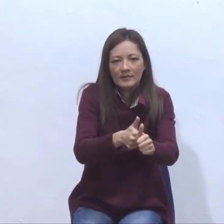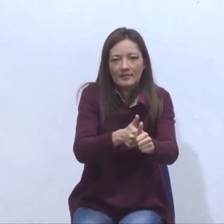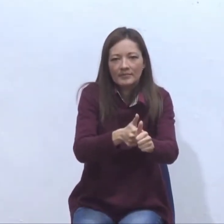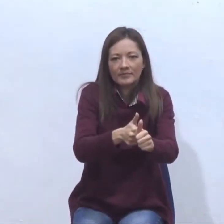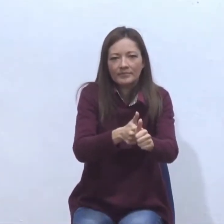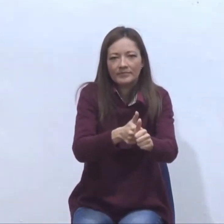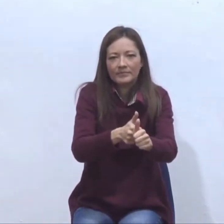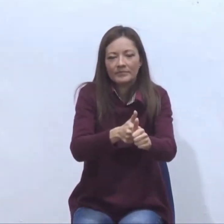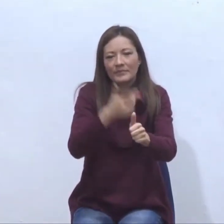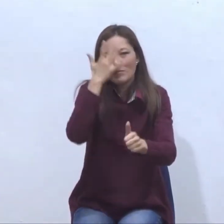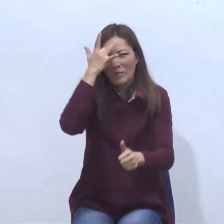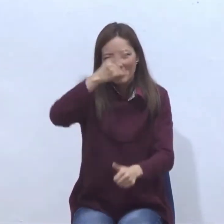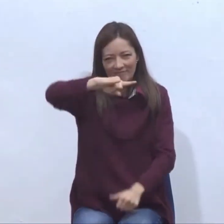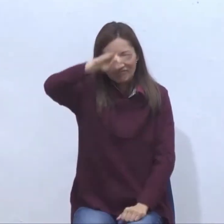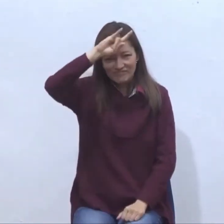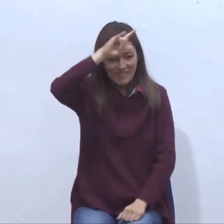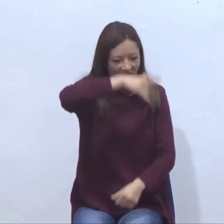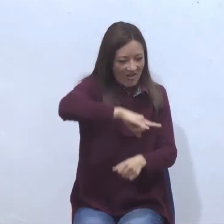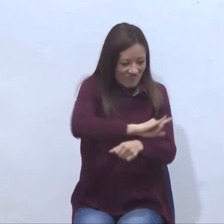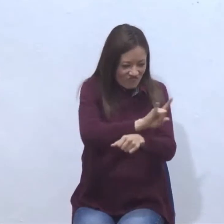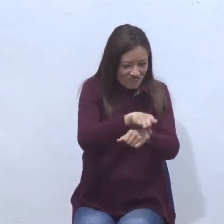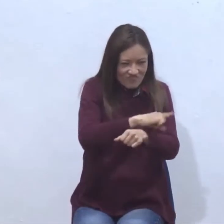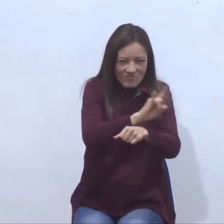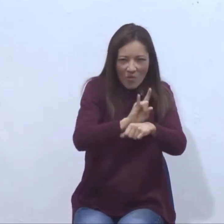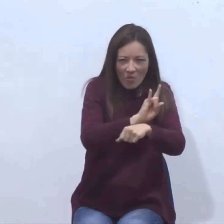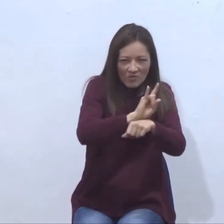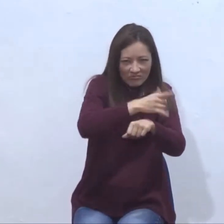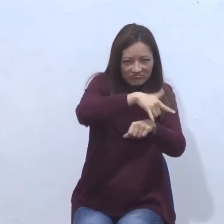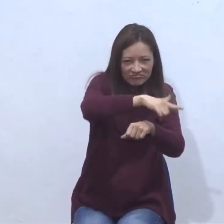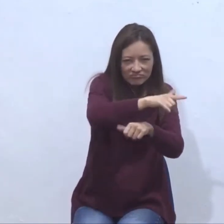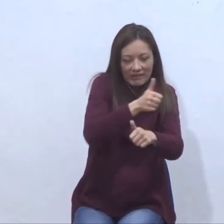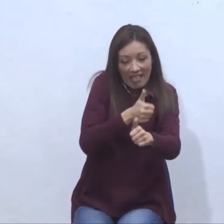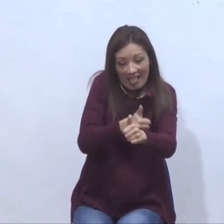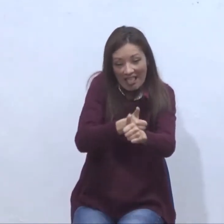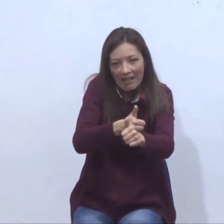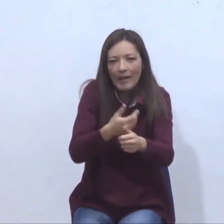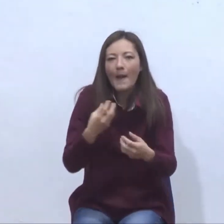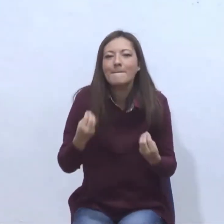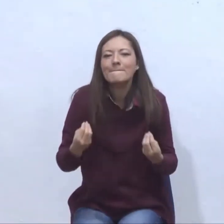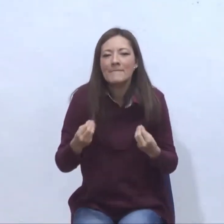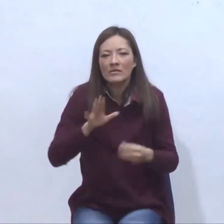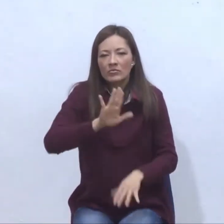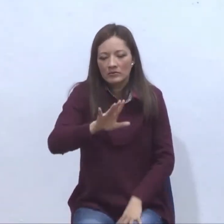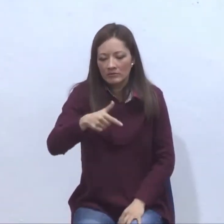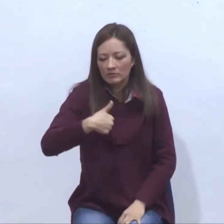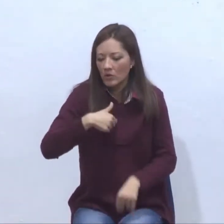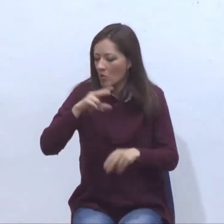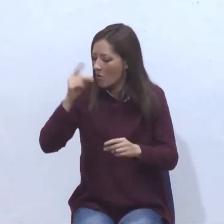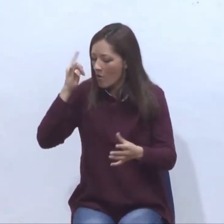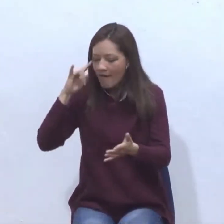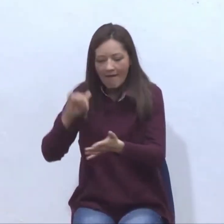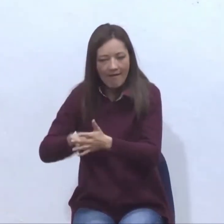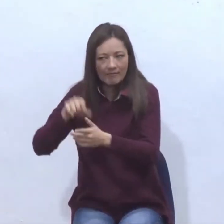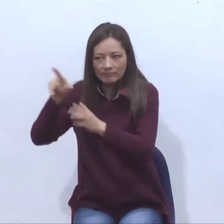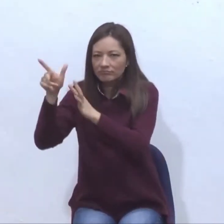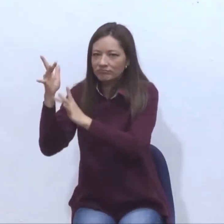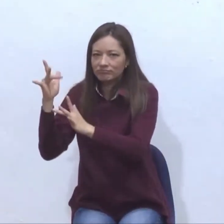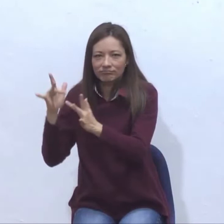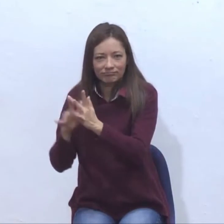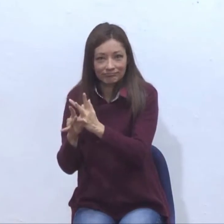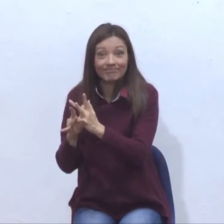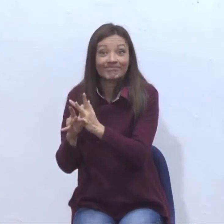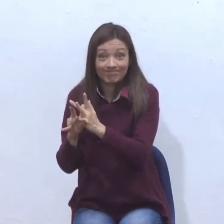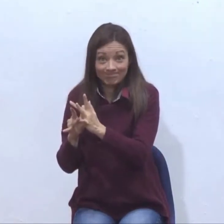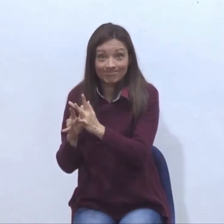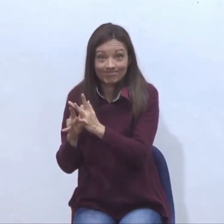guiados por el Dios de este siglo, para que usted y yo dejemos de creer en la obra que Jesucristo hizo en la cruz del Calvario. Para los que